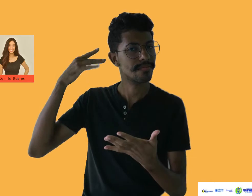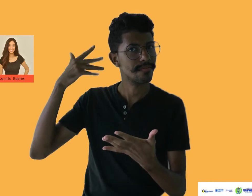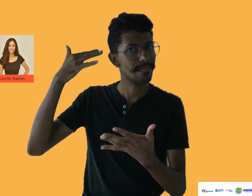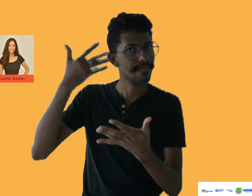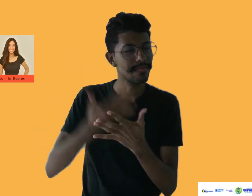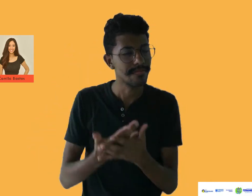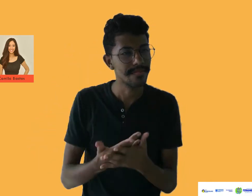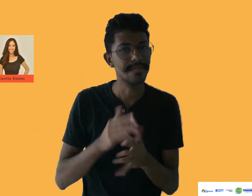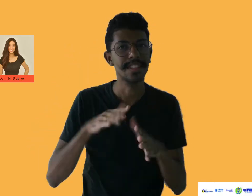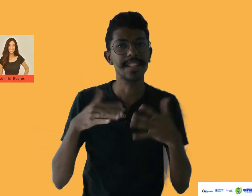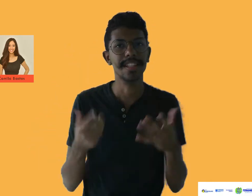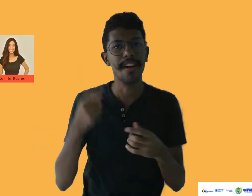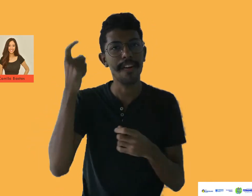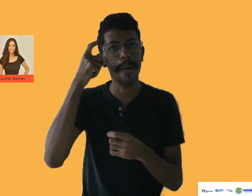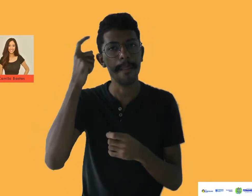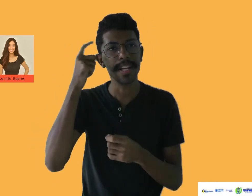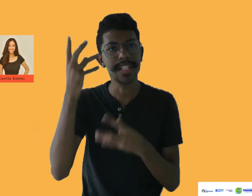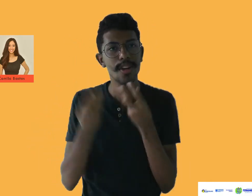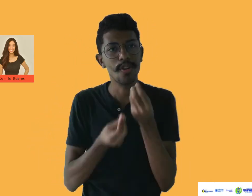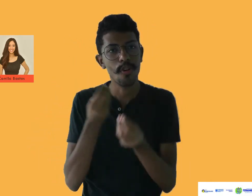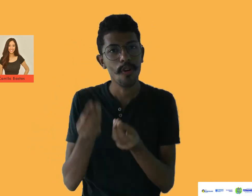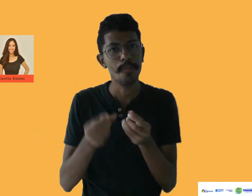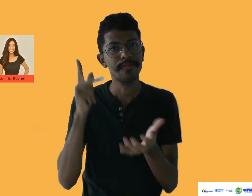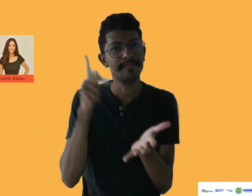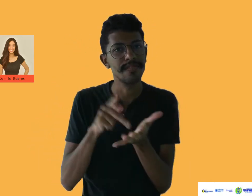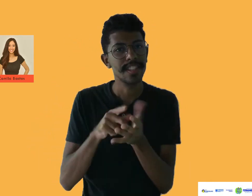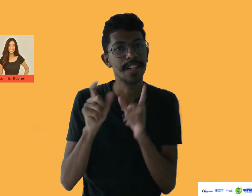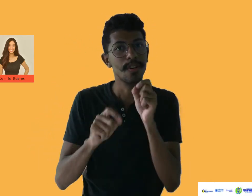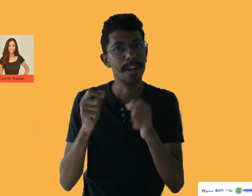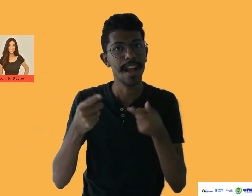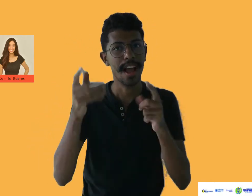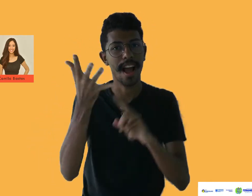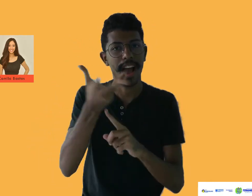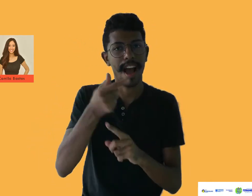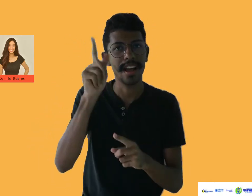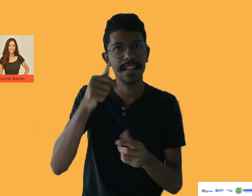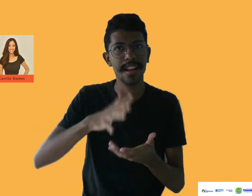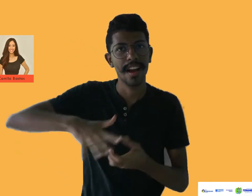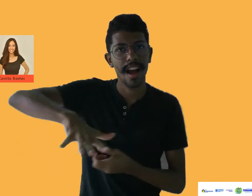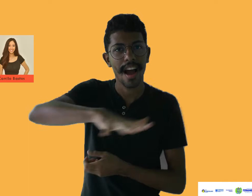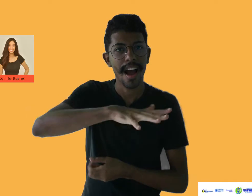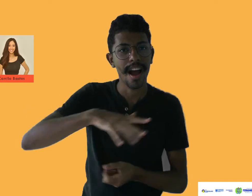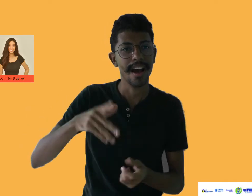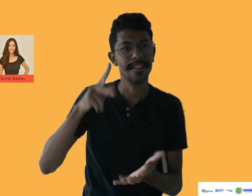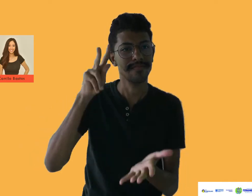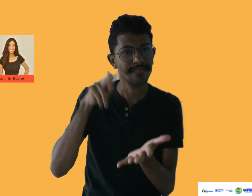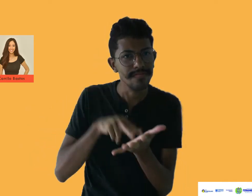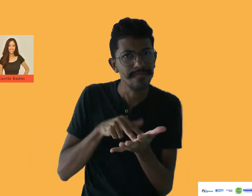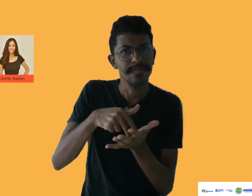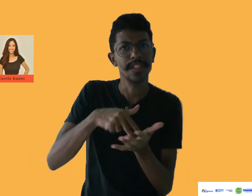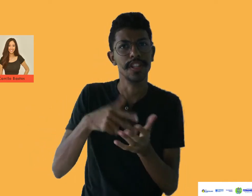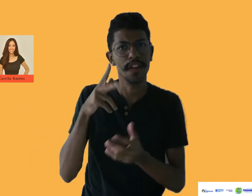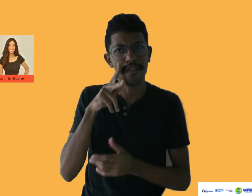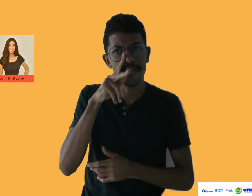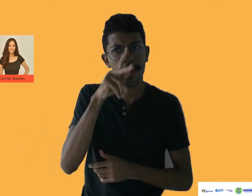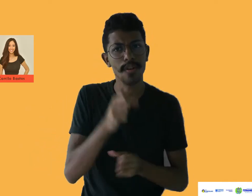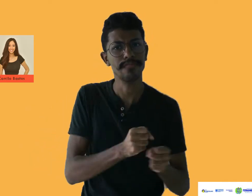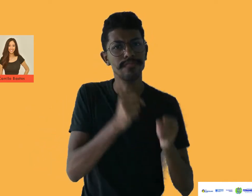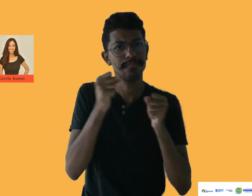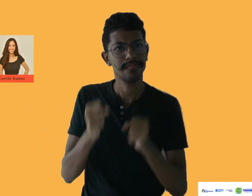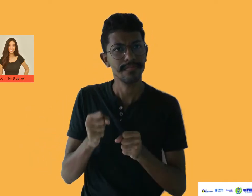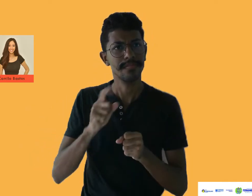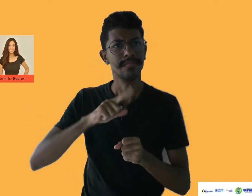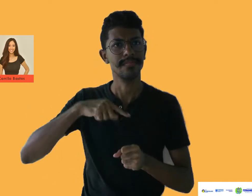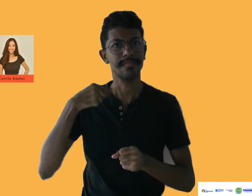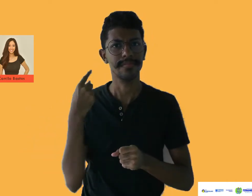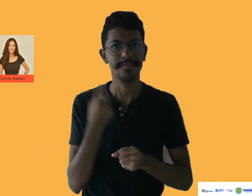pergunta. Tu falou da tua trajetória, e aí eu fiquei pensando como realmente a arte é uma área de força, né?